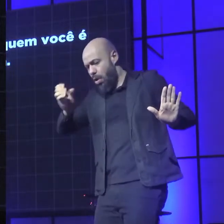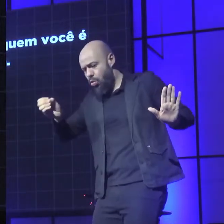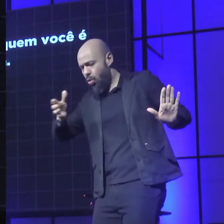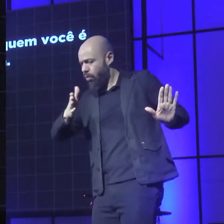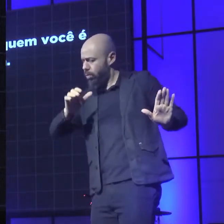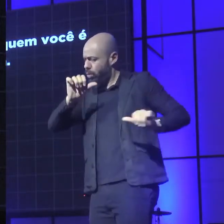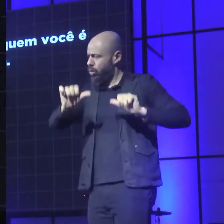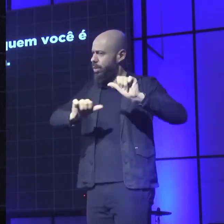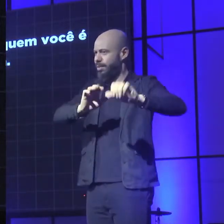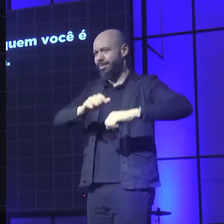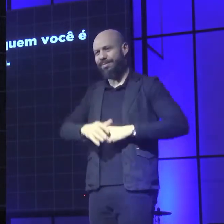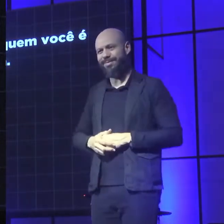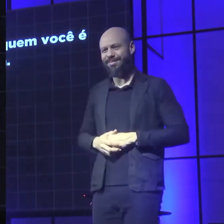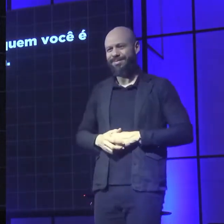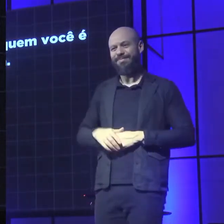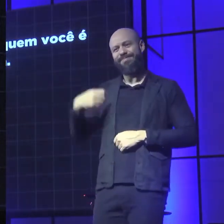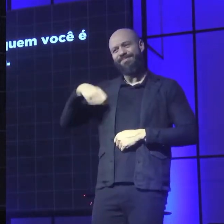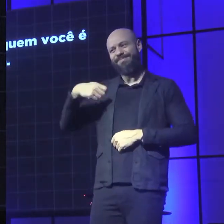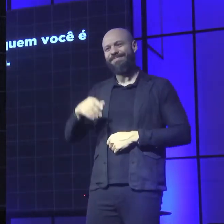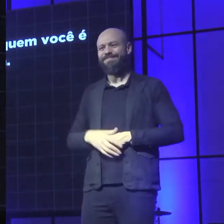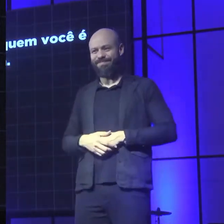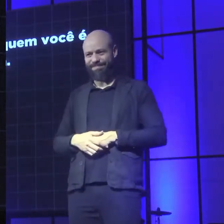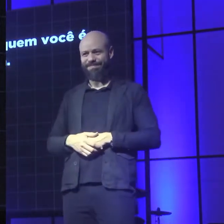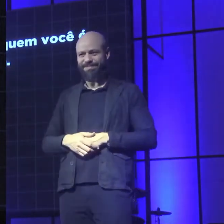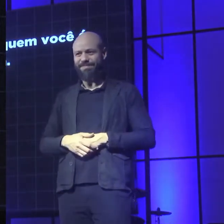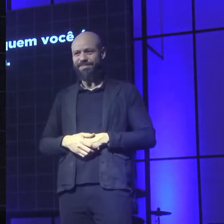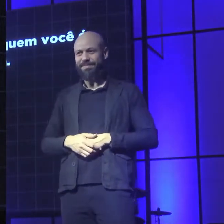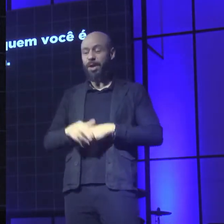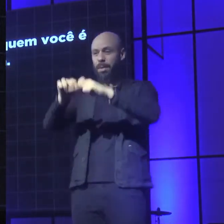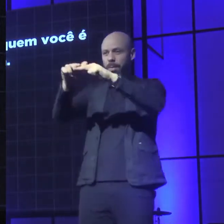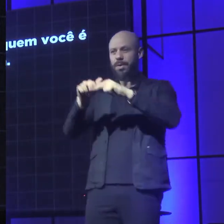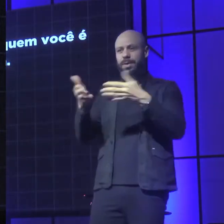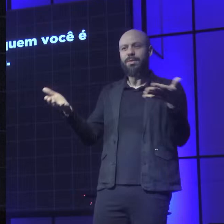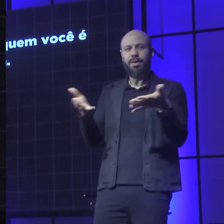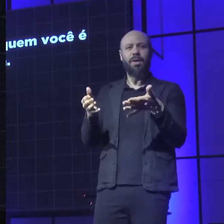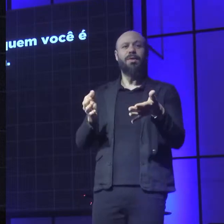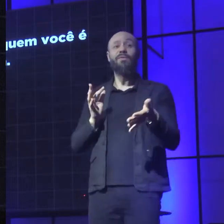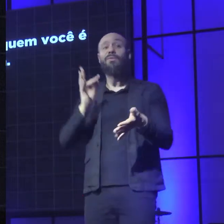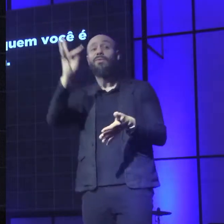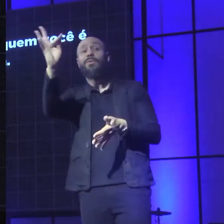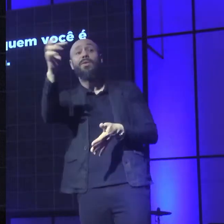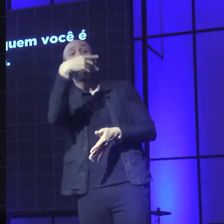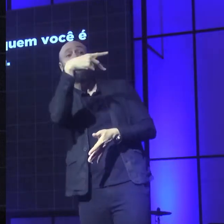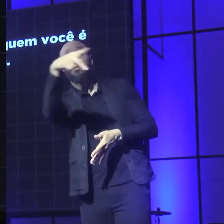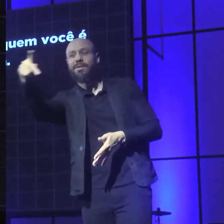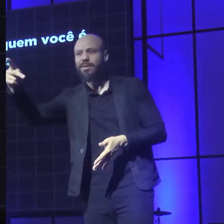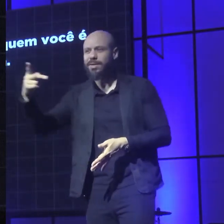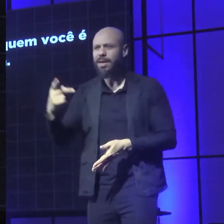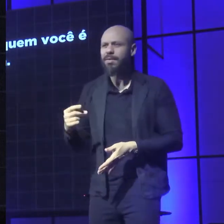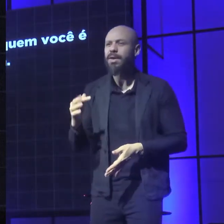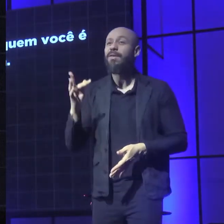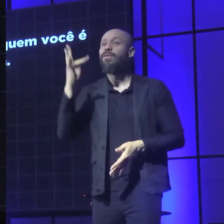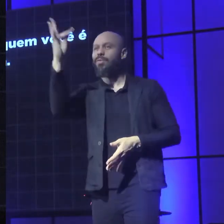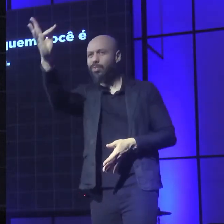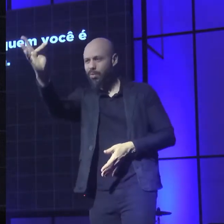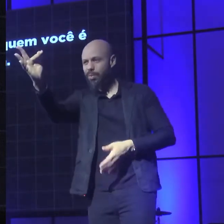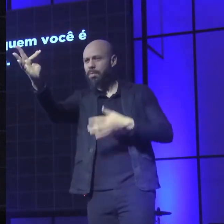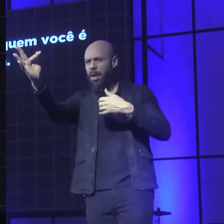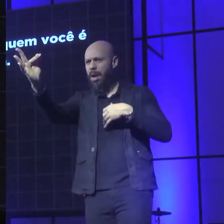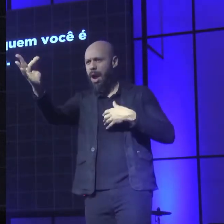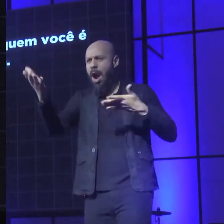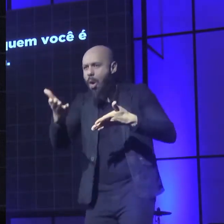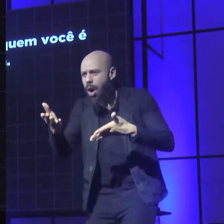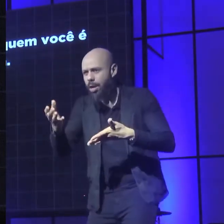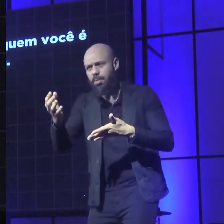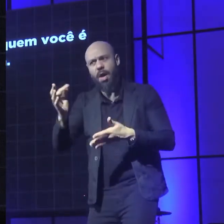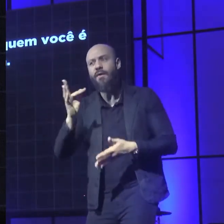tornar. Por isso que o seu futuro, o seu eu futuro que você vai encontrar daqui a alguns anos, é reflexo